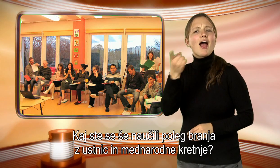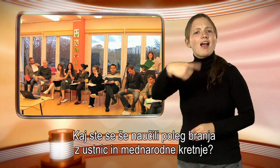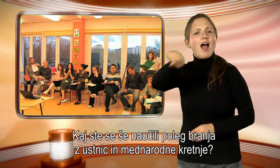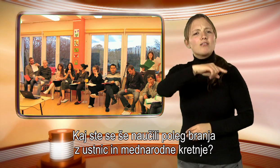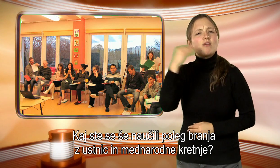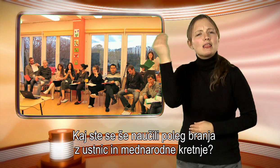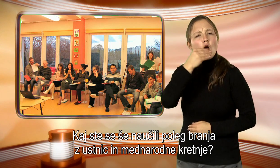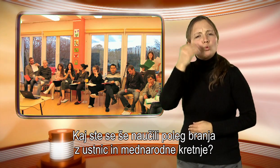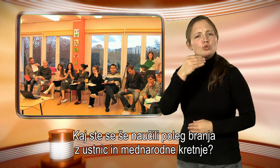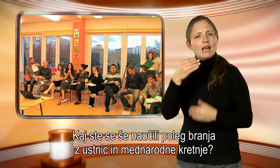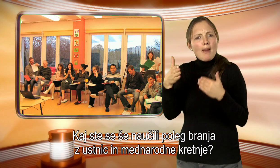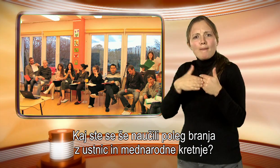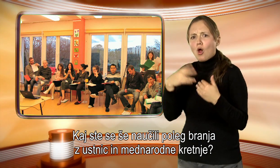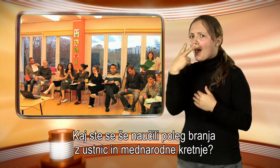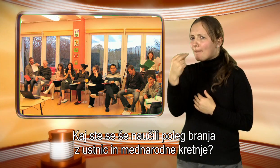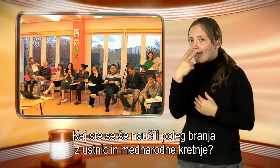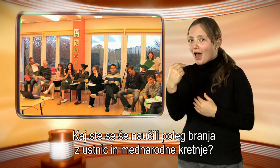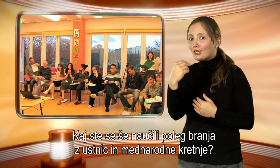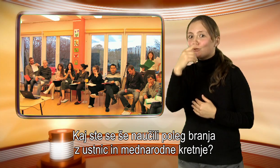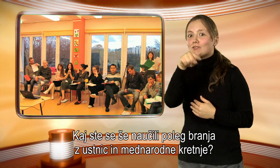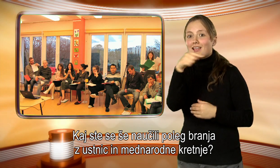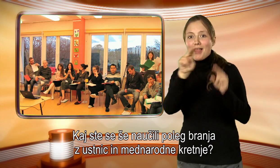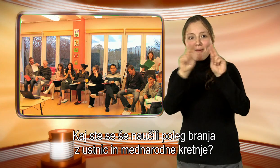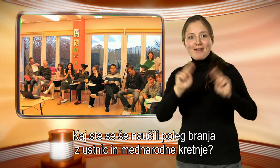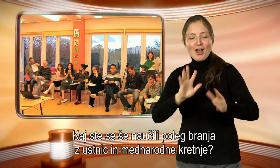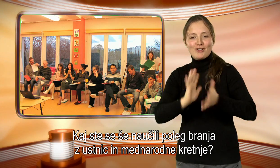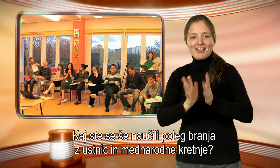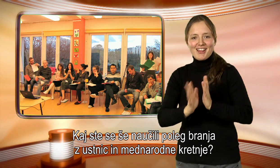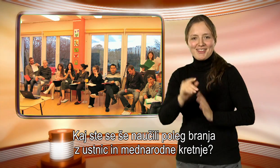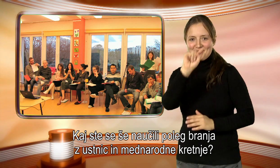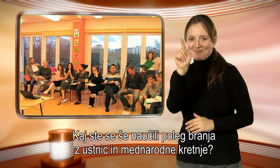Kaj ste se še naučili poleg branja z ustnic in mednarodne kretnje?